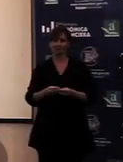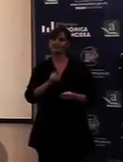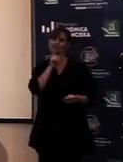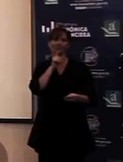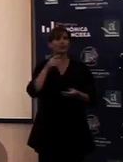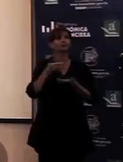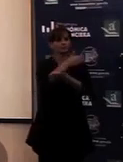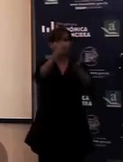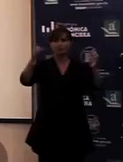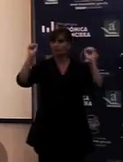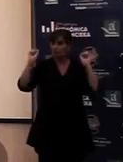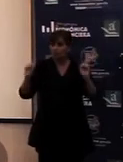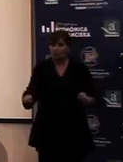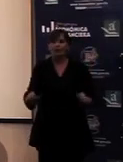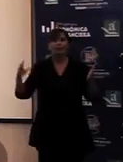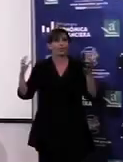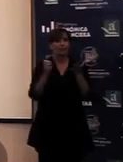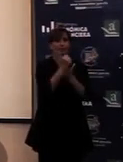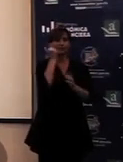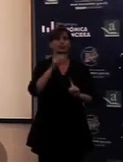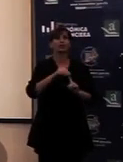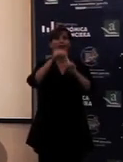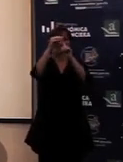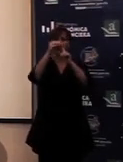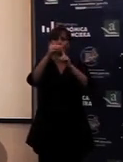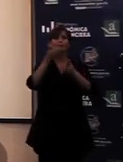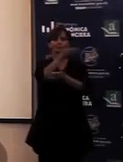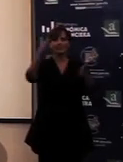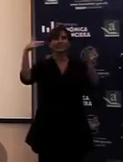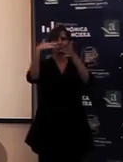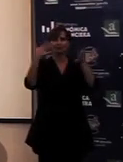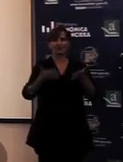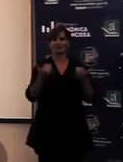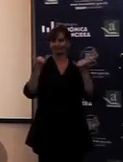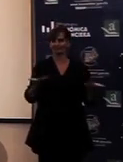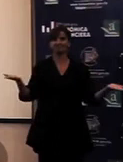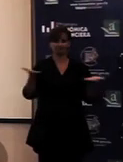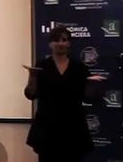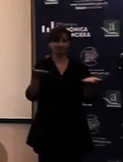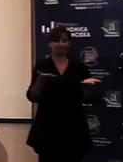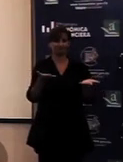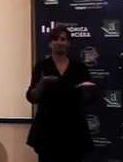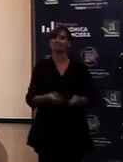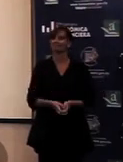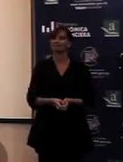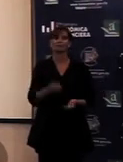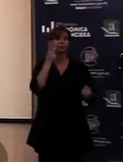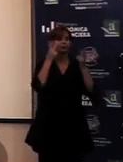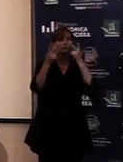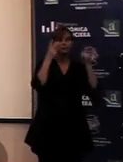provecho para todos los estudiantes que están asistiendo. He visto en los diferentes